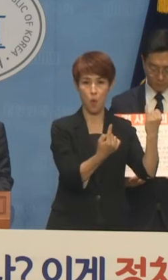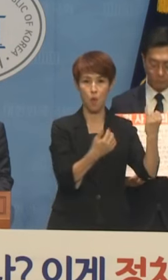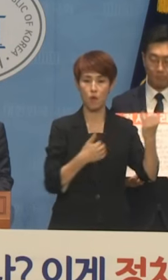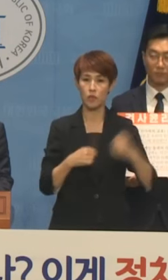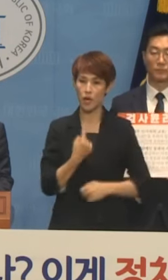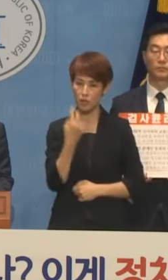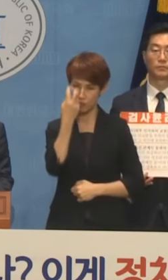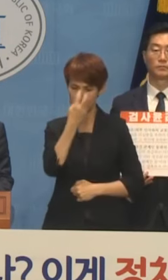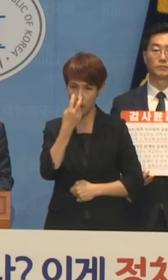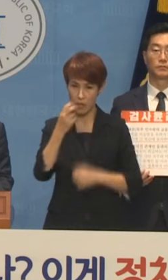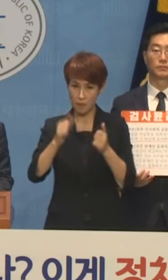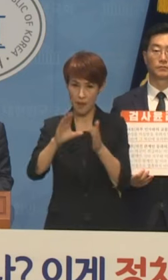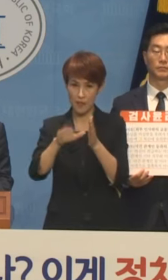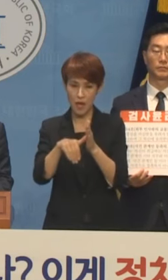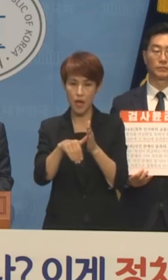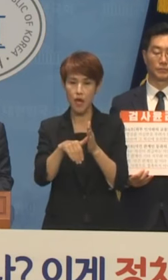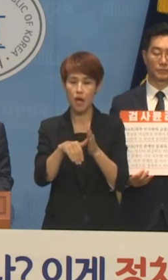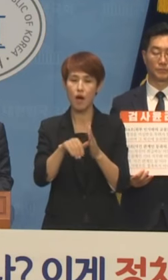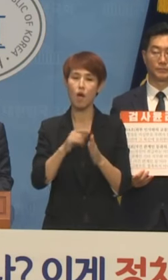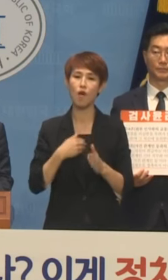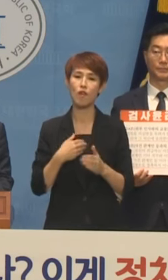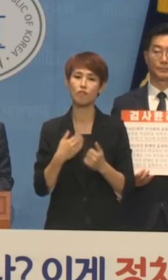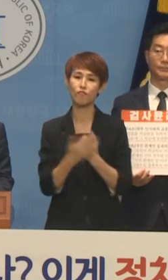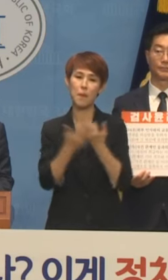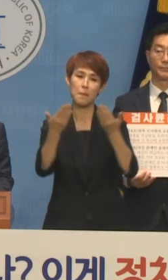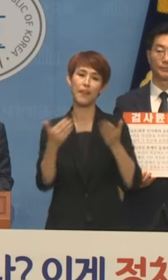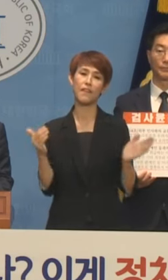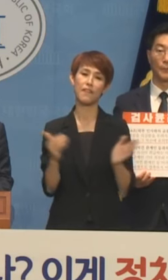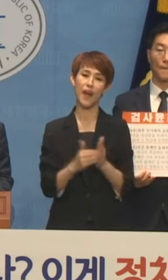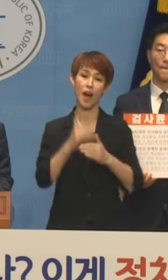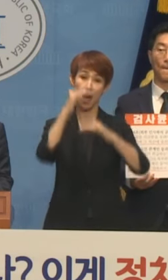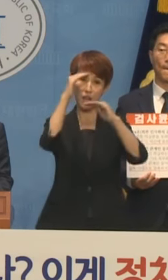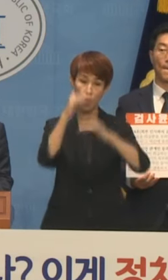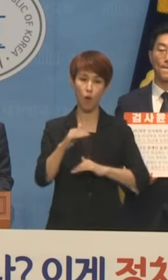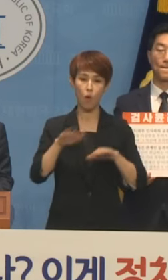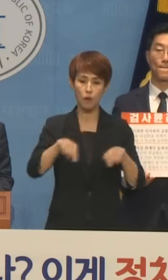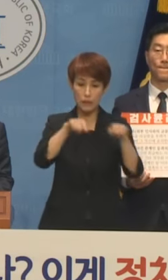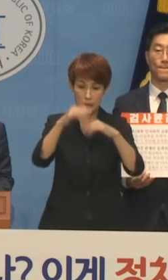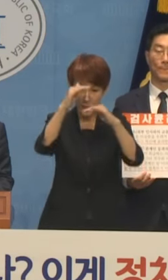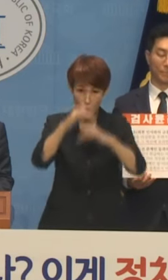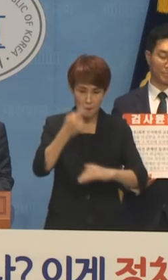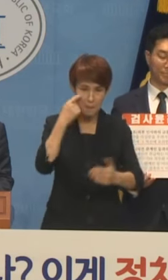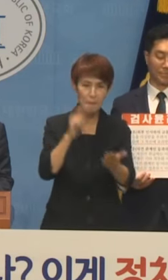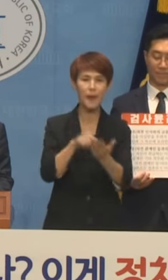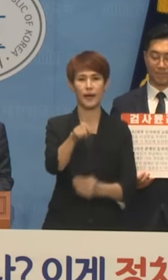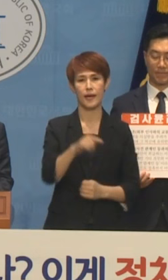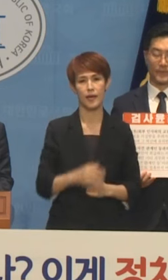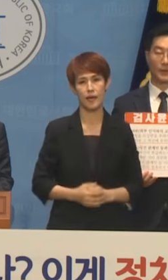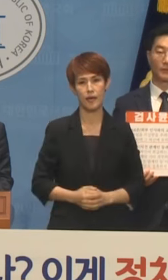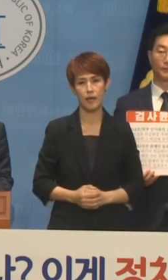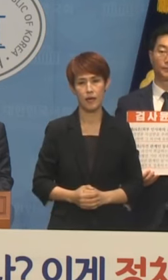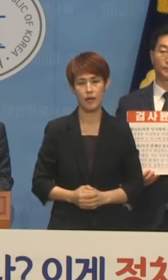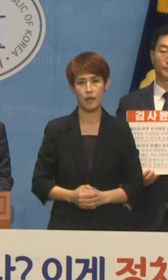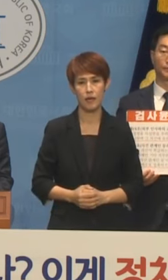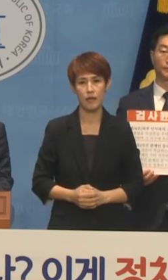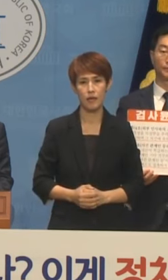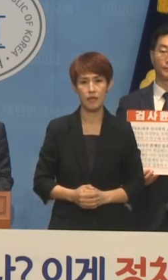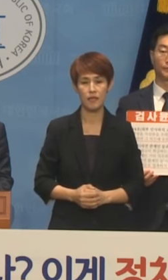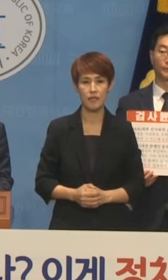및 재판에서 편의를 받았다는 정황이 이번 장시호 녹음 파일을 통해 드러났습니다. 뉴탐사가